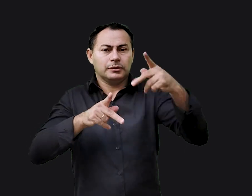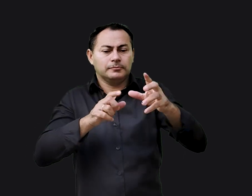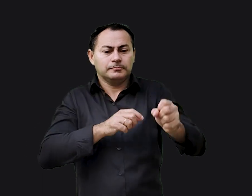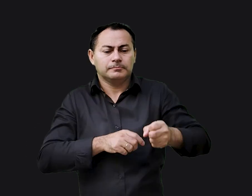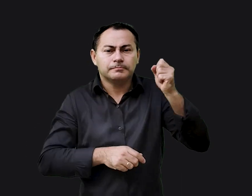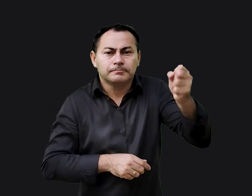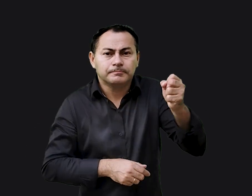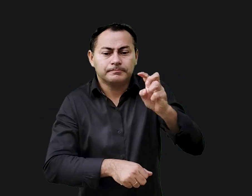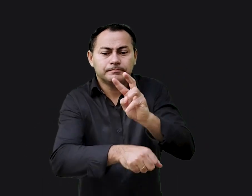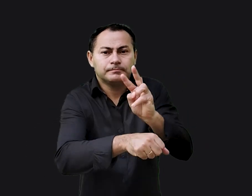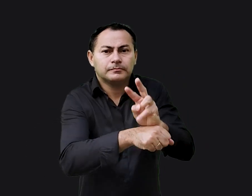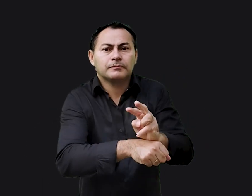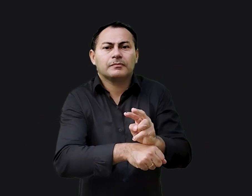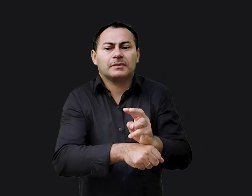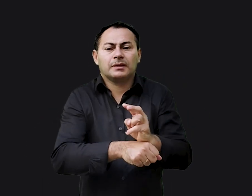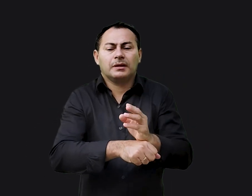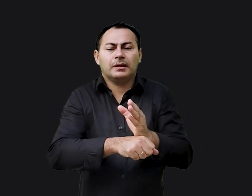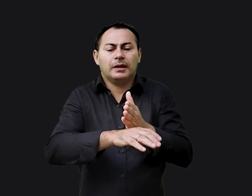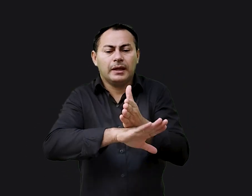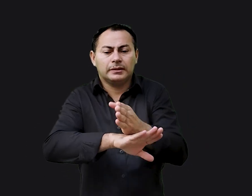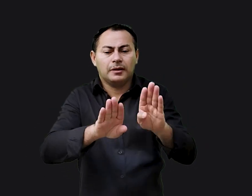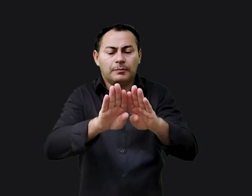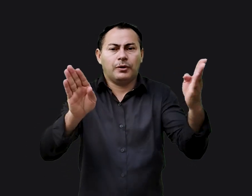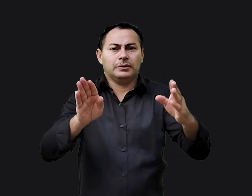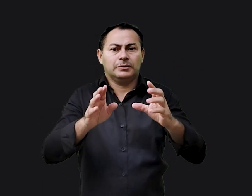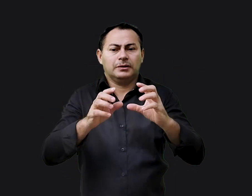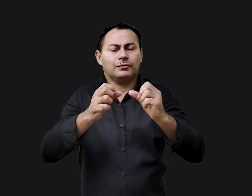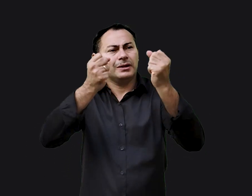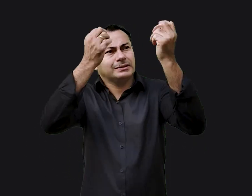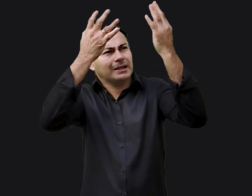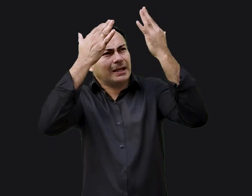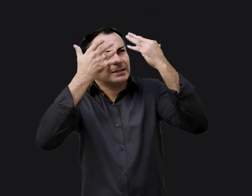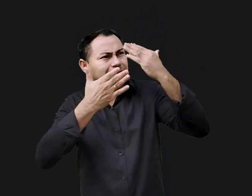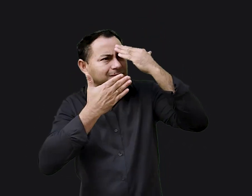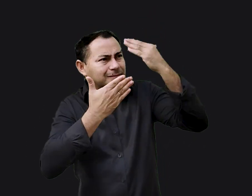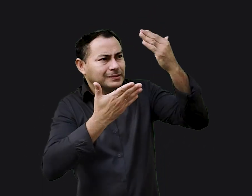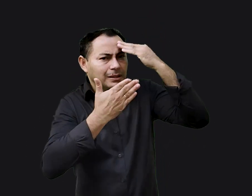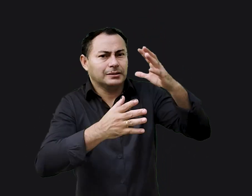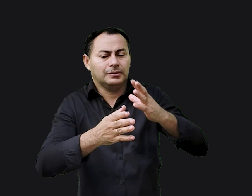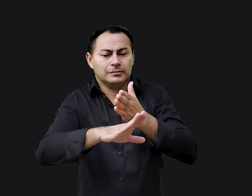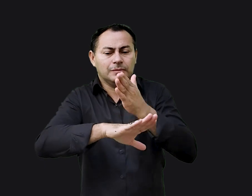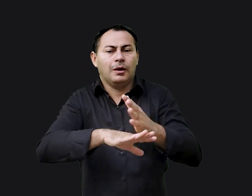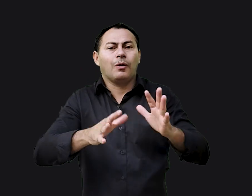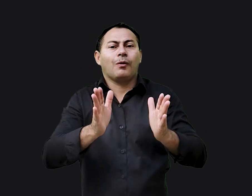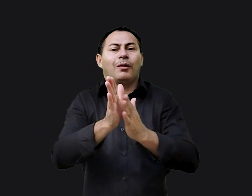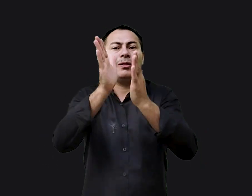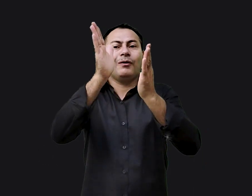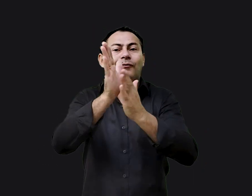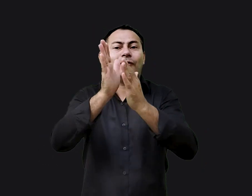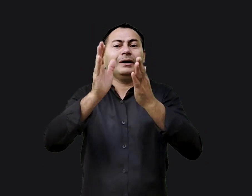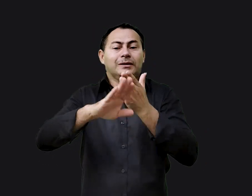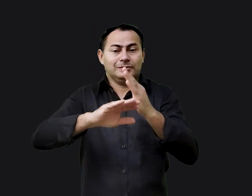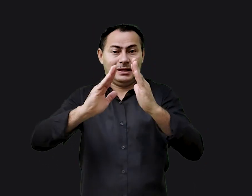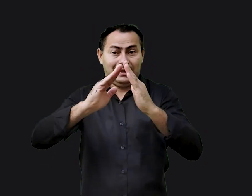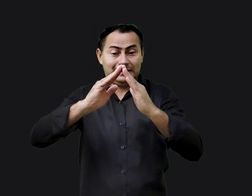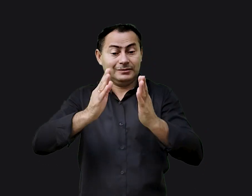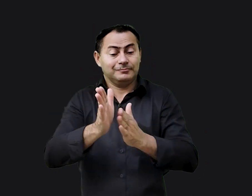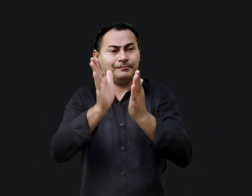e rebanho do seu Pastoreio entra em por suas portas com ações de graça e em seus átrios com louvor